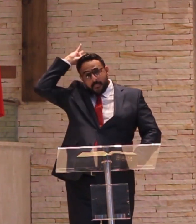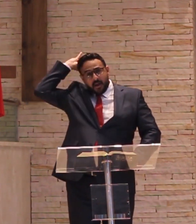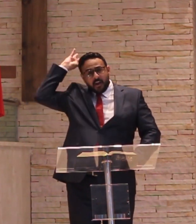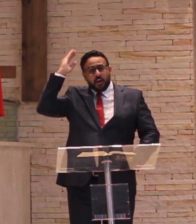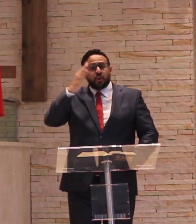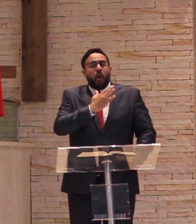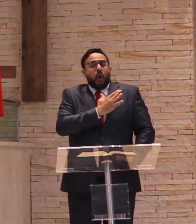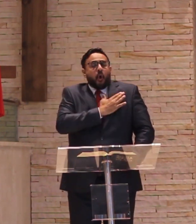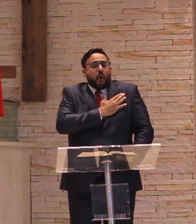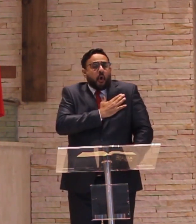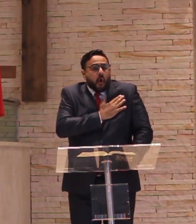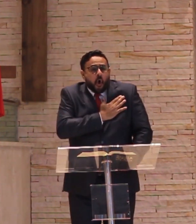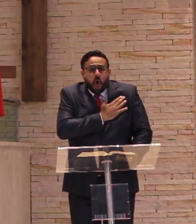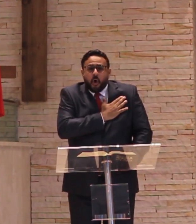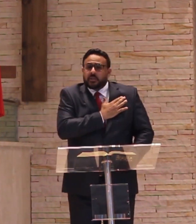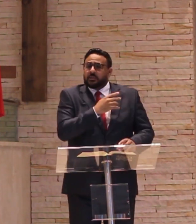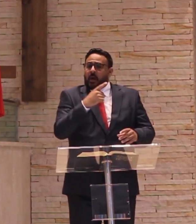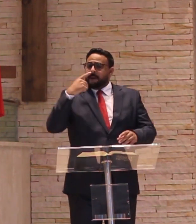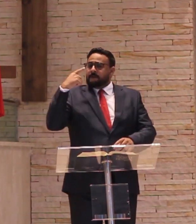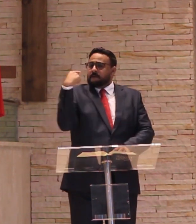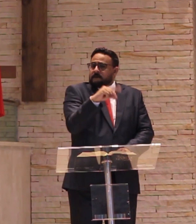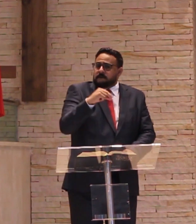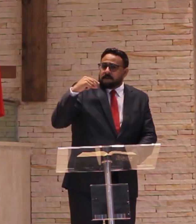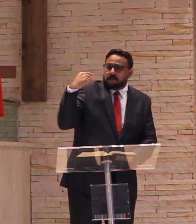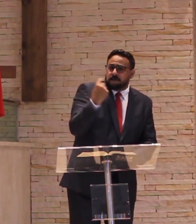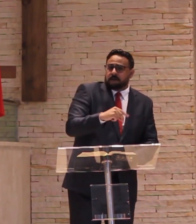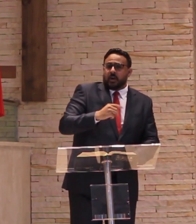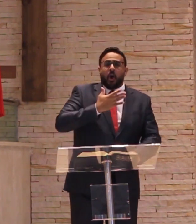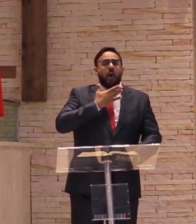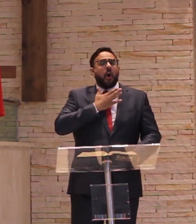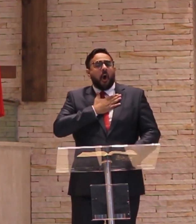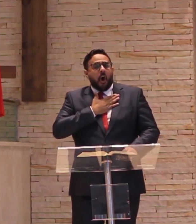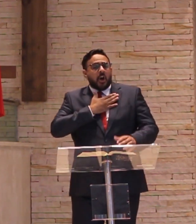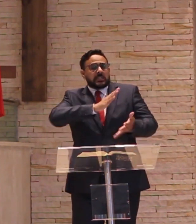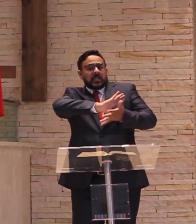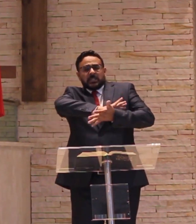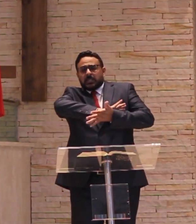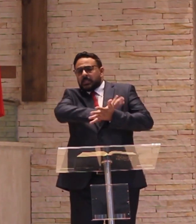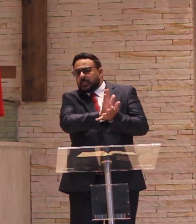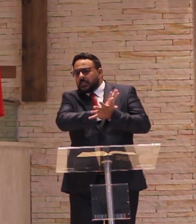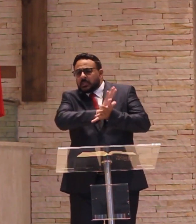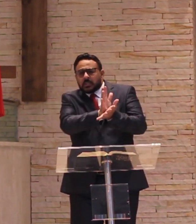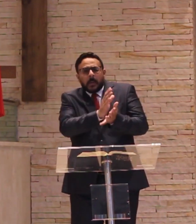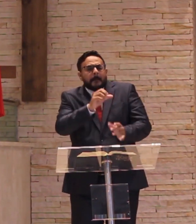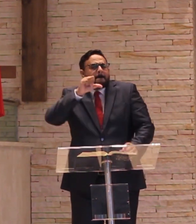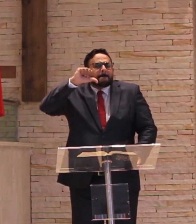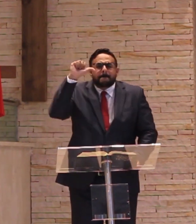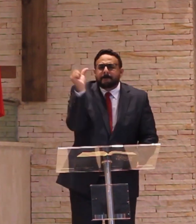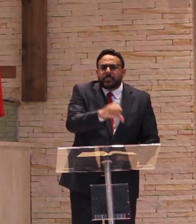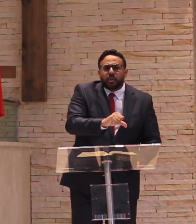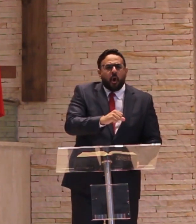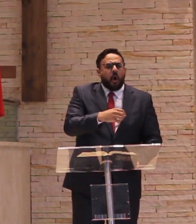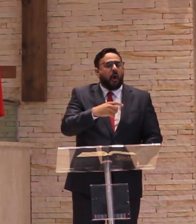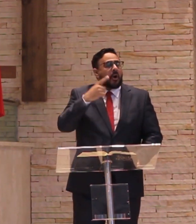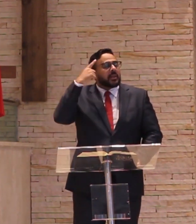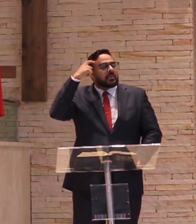muitas coisas que os romanos faziam. Ele percebeu que os romanos gostavam de castigar, de oprimir,